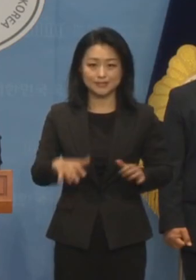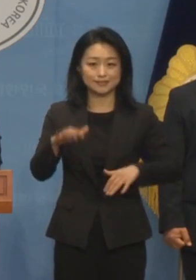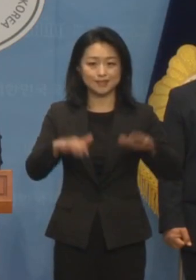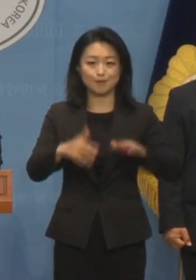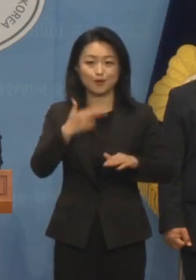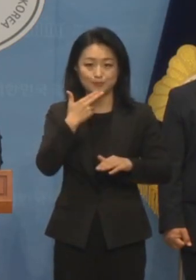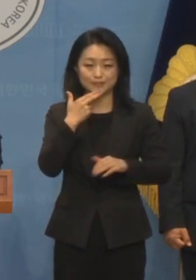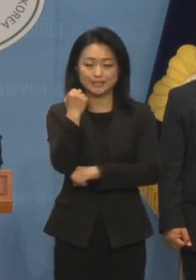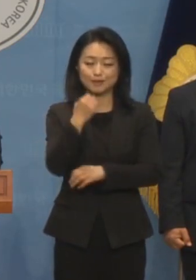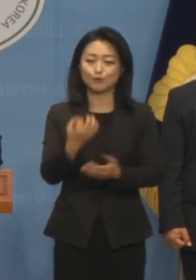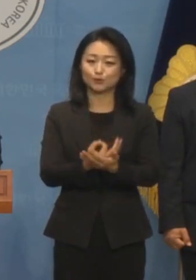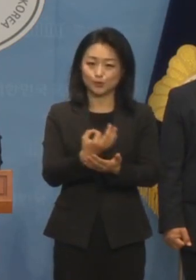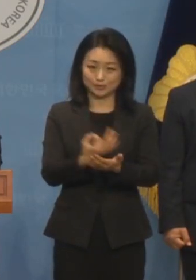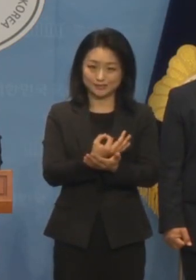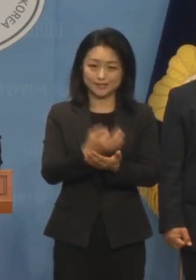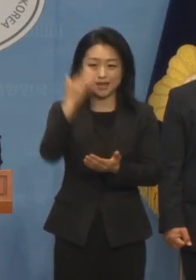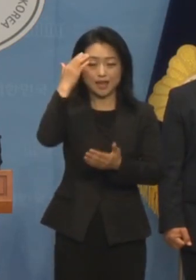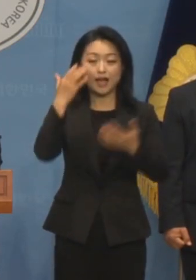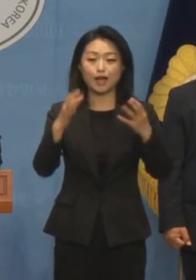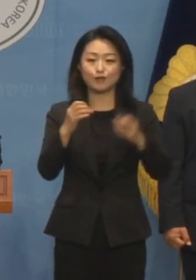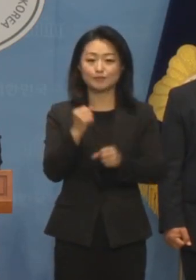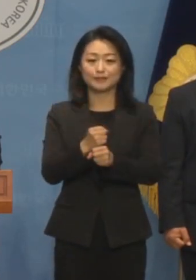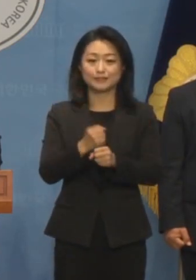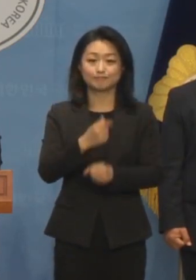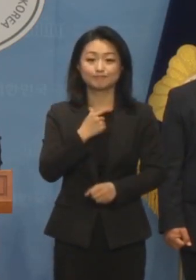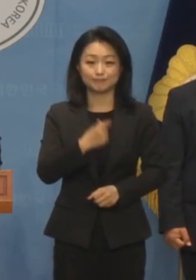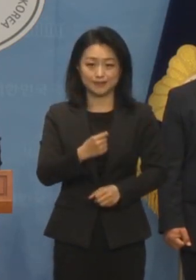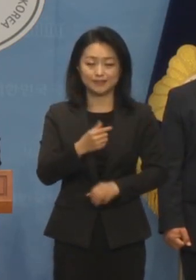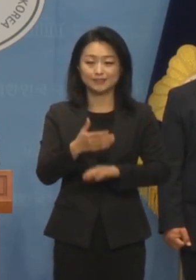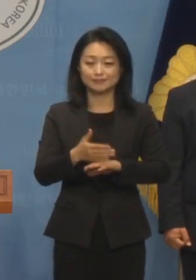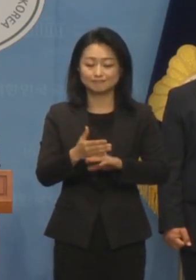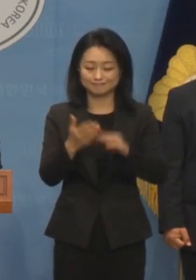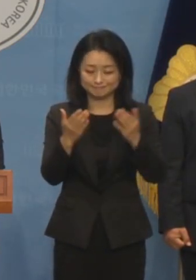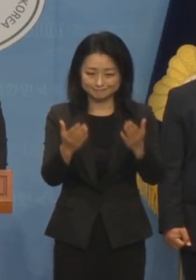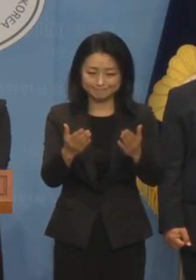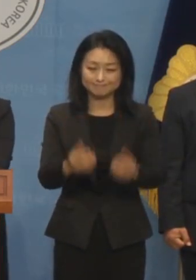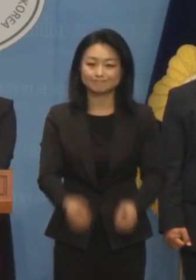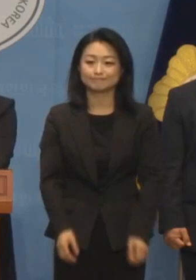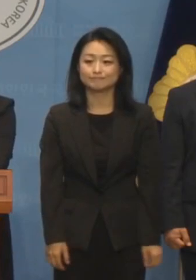없는 기본소득 대한민국을 만들어 가겠습니다. 감사합니다.